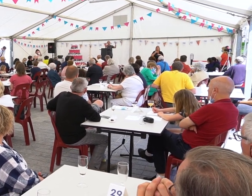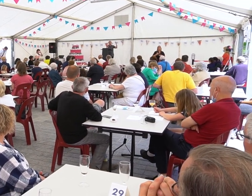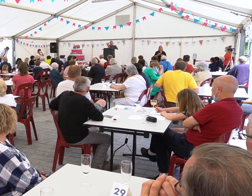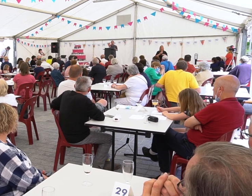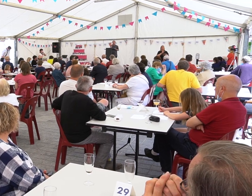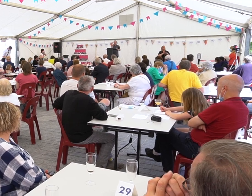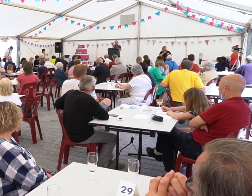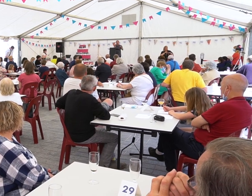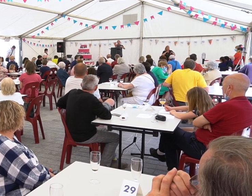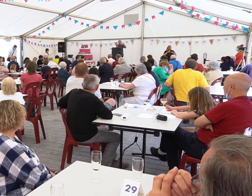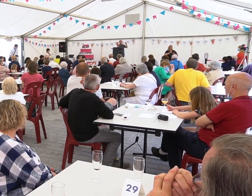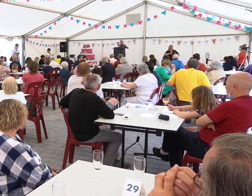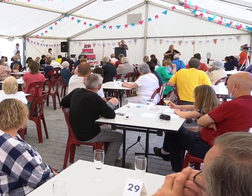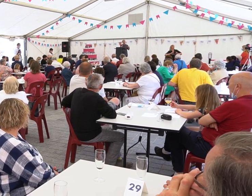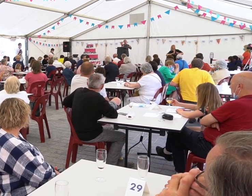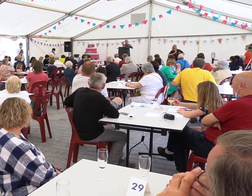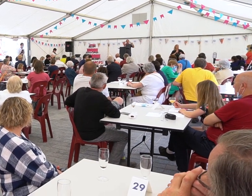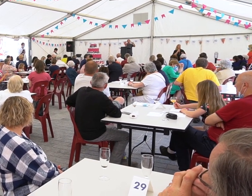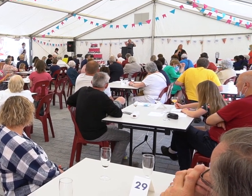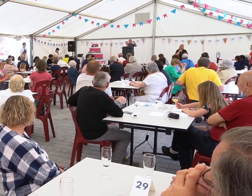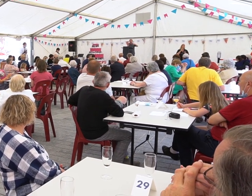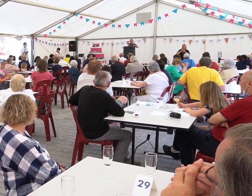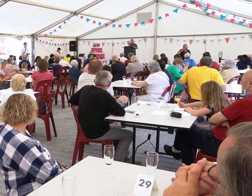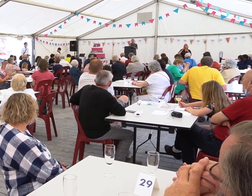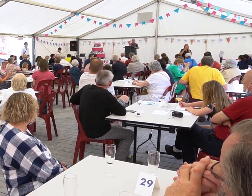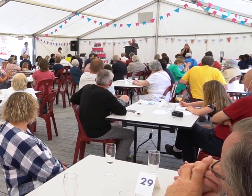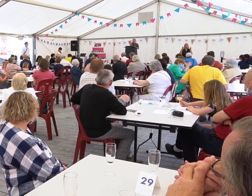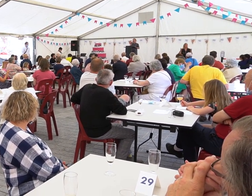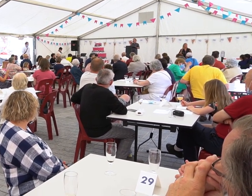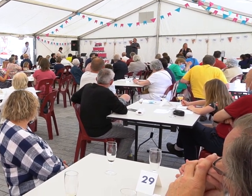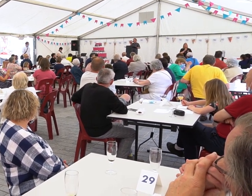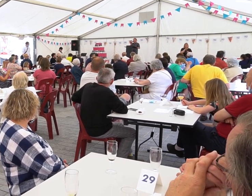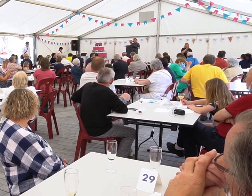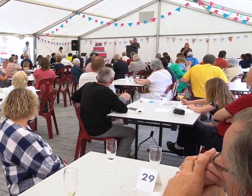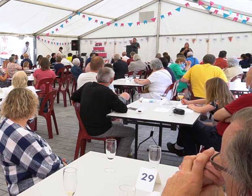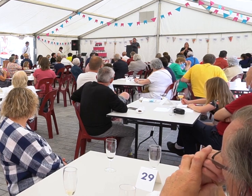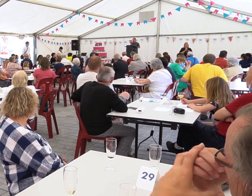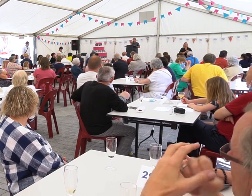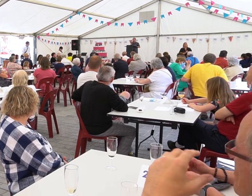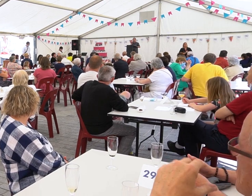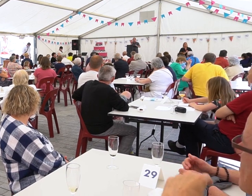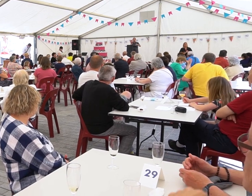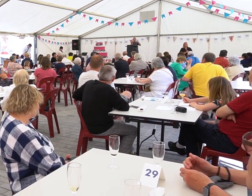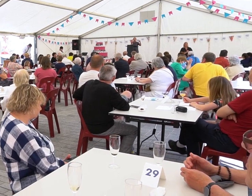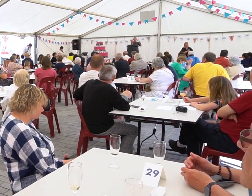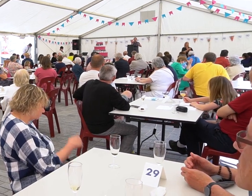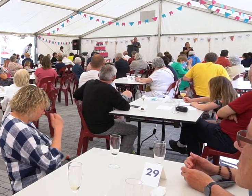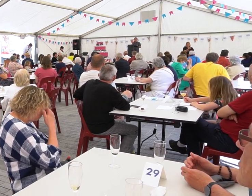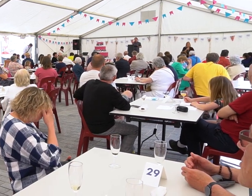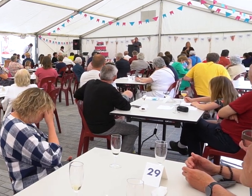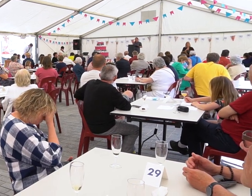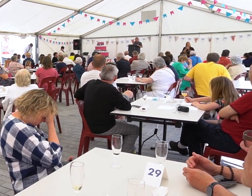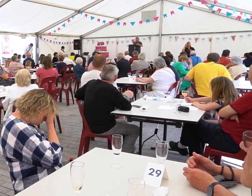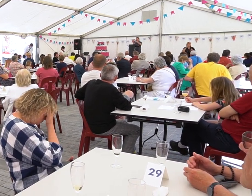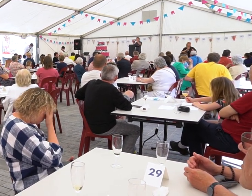les traces de Marcel Marlier, donc l'occasion en bus de découvrir les lieux importants qui ont jalonné l'enfance